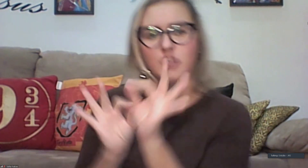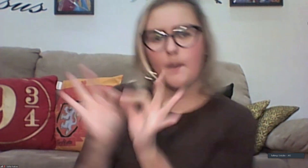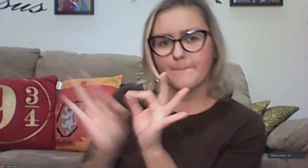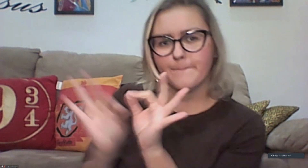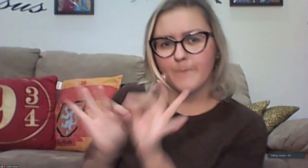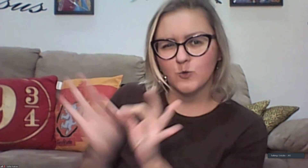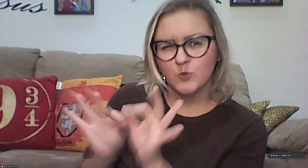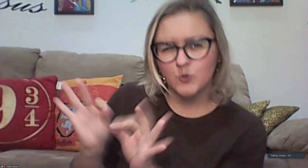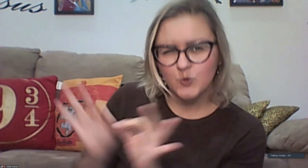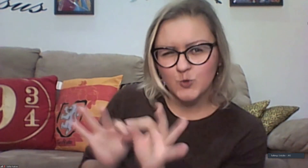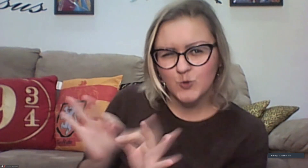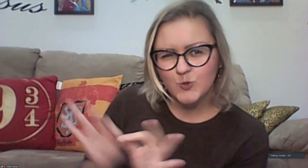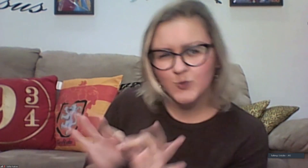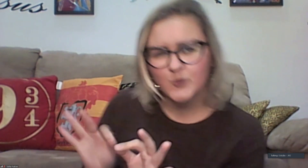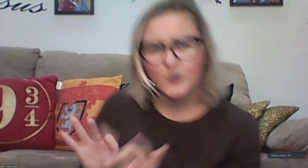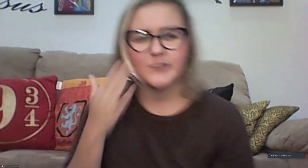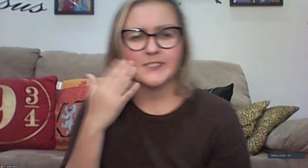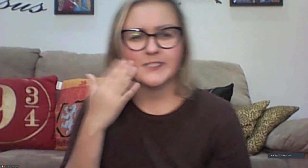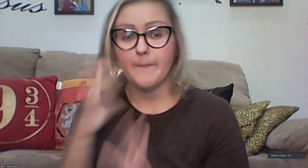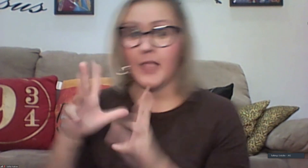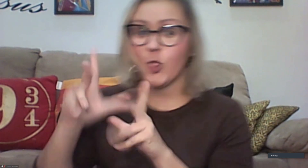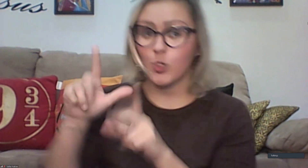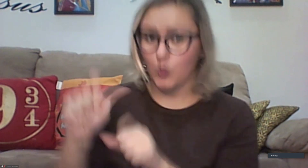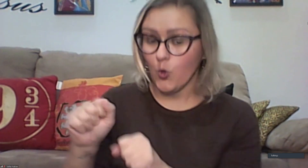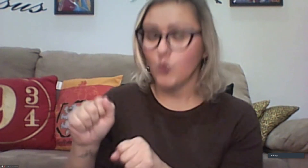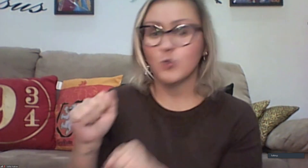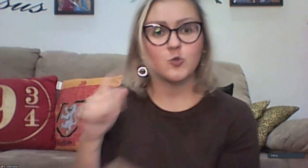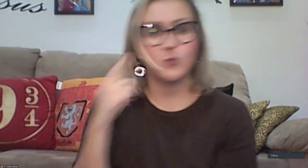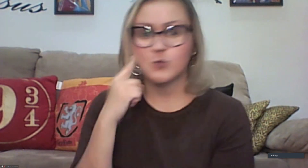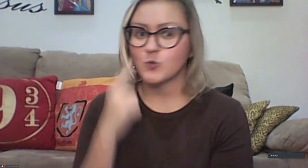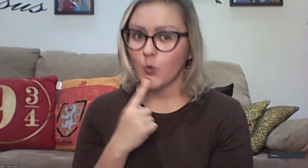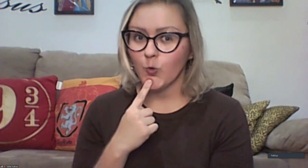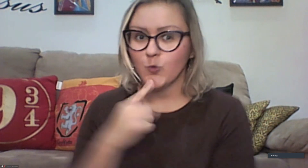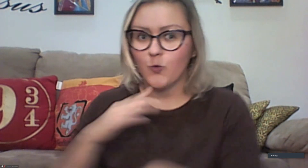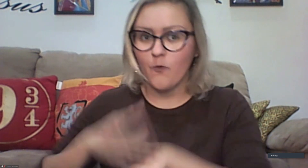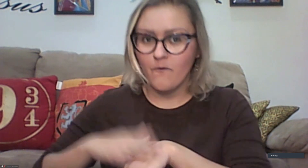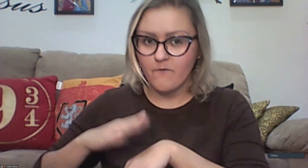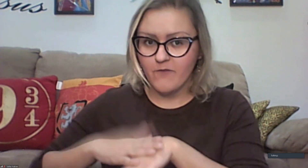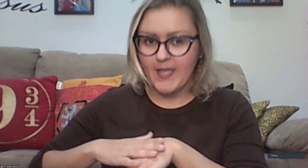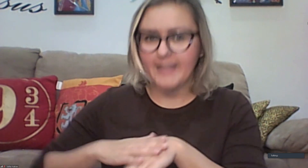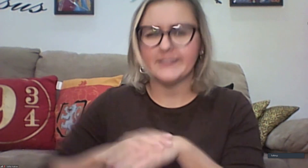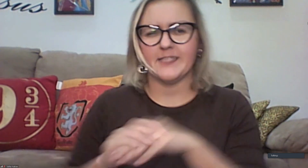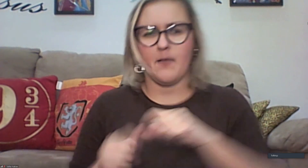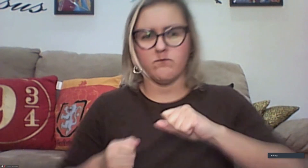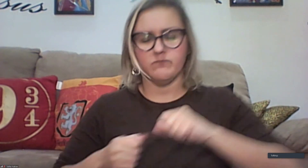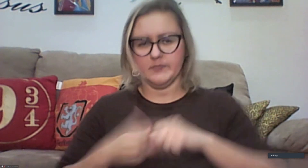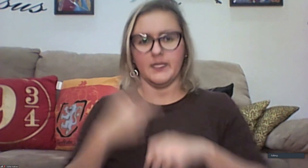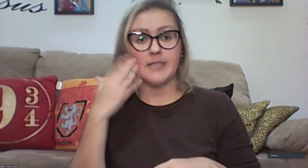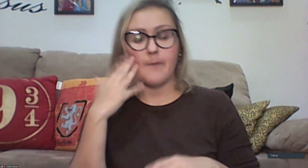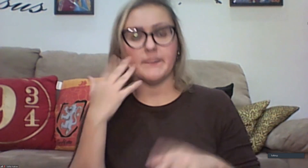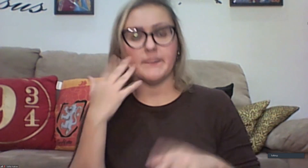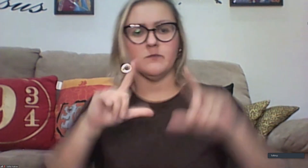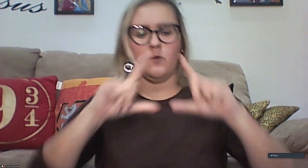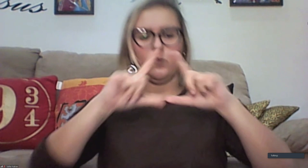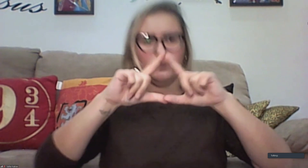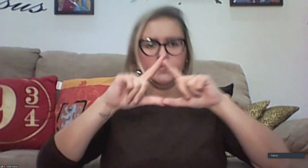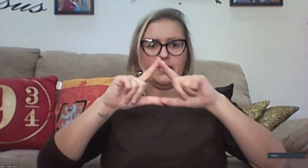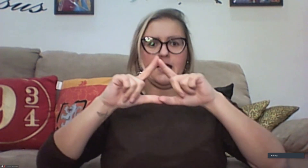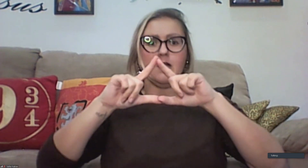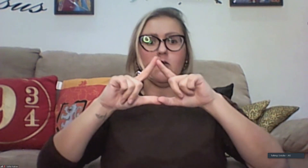Vou organizar os recortes e fazer com que os surdos trabalhem, sabe, com as formas como